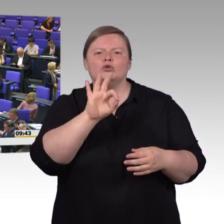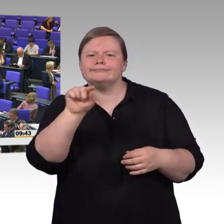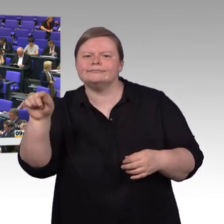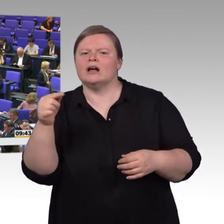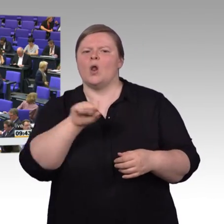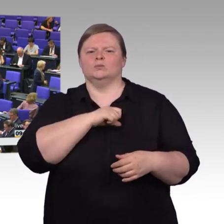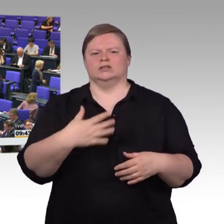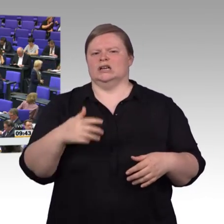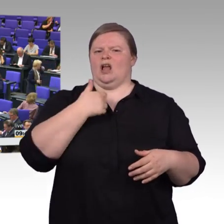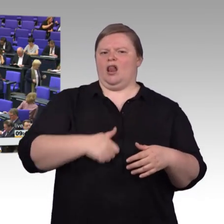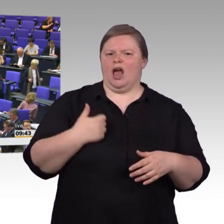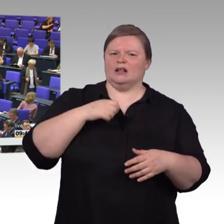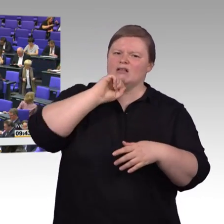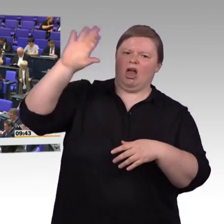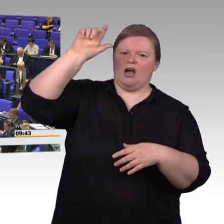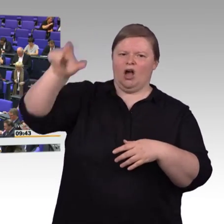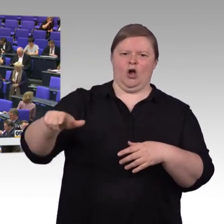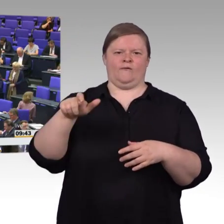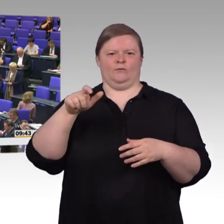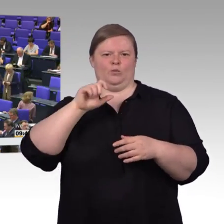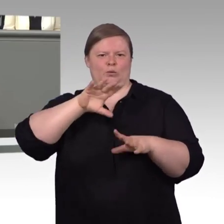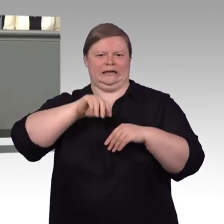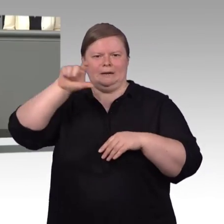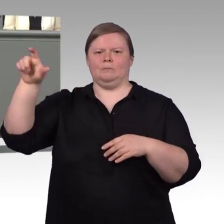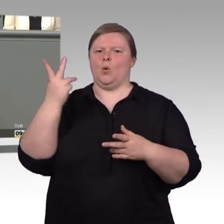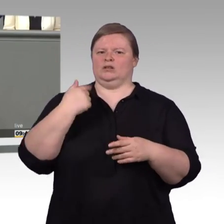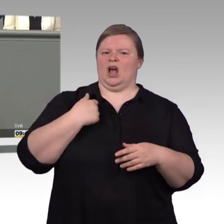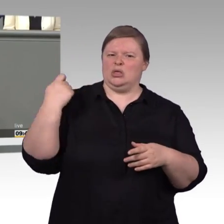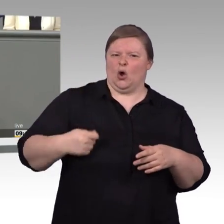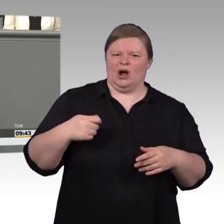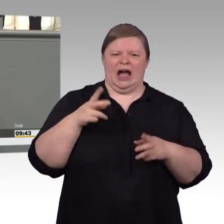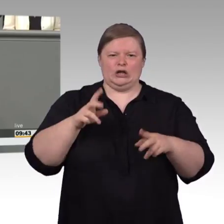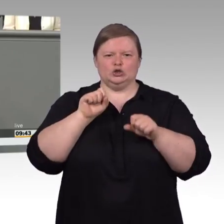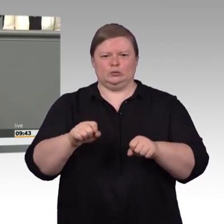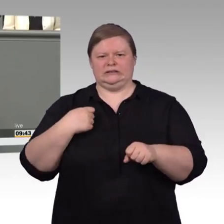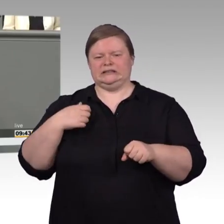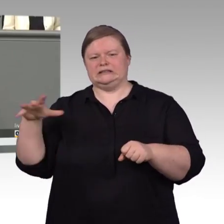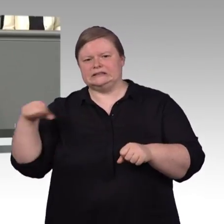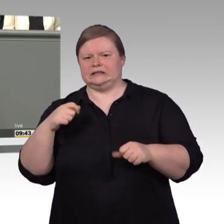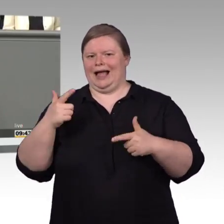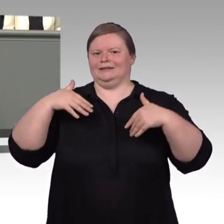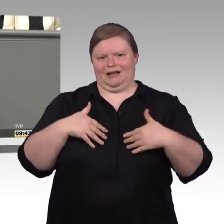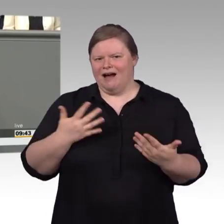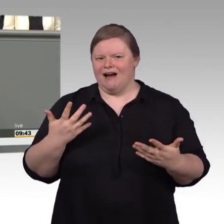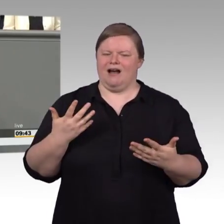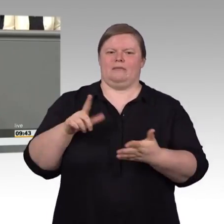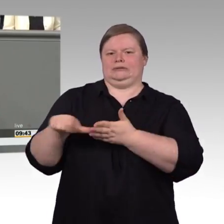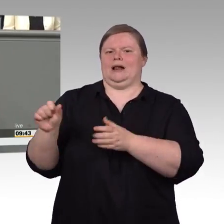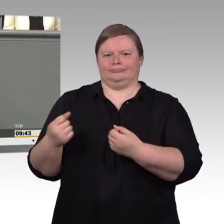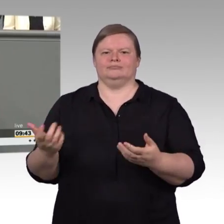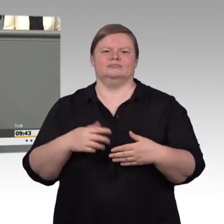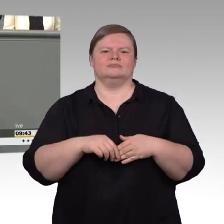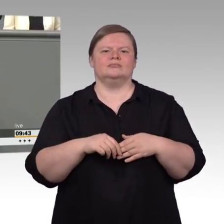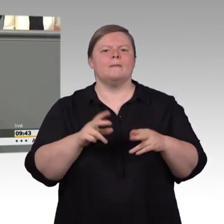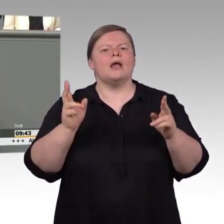Für alle muss gelten, wer Recht hat, muss auch Recht bekommen. Und da ist es auch unerheblich, ob die Schadenssumme 20, 30